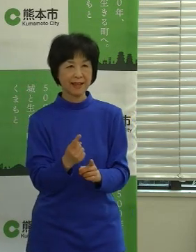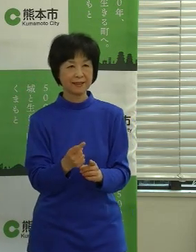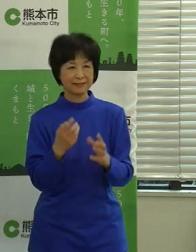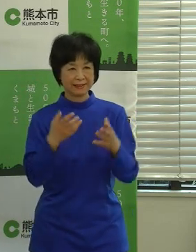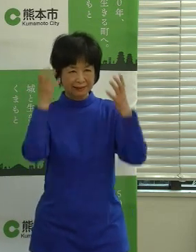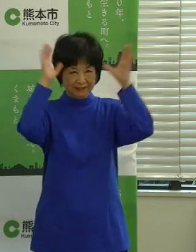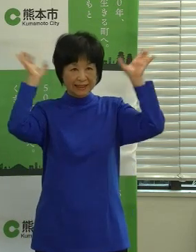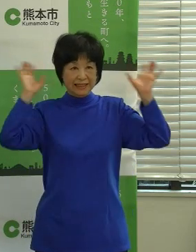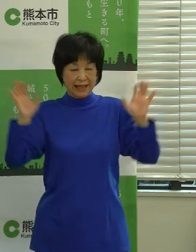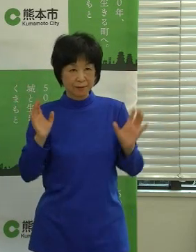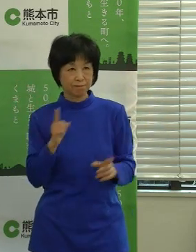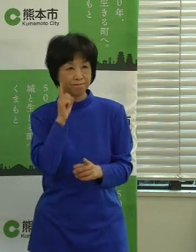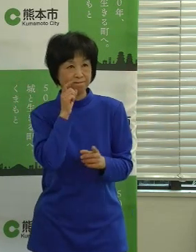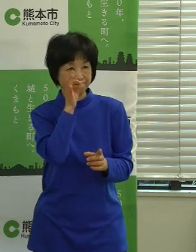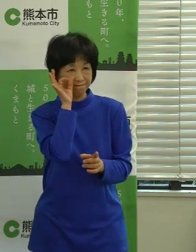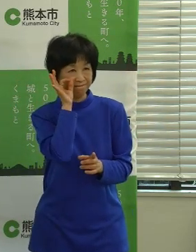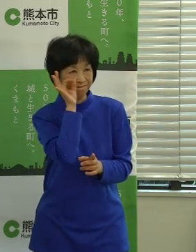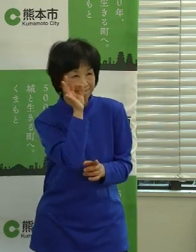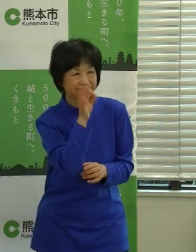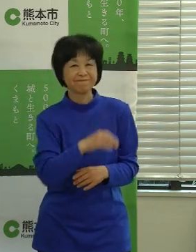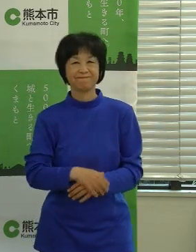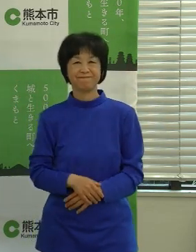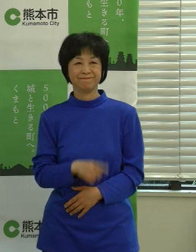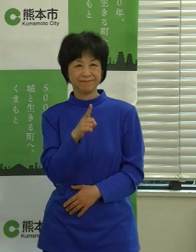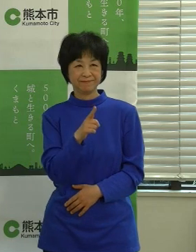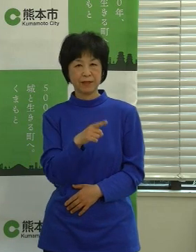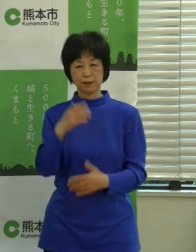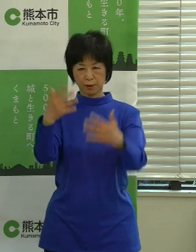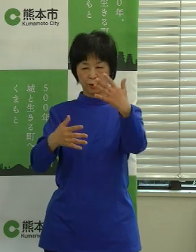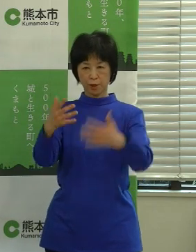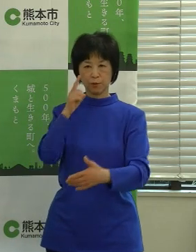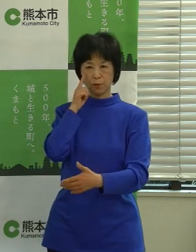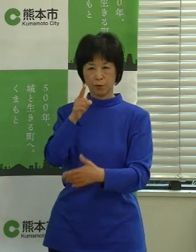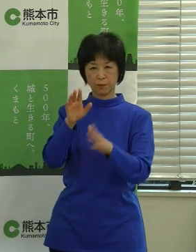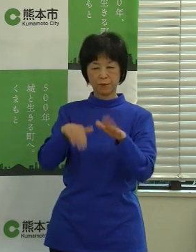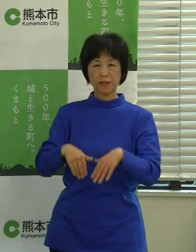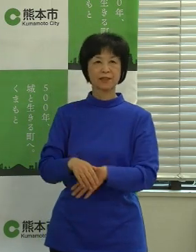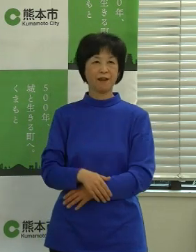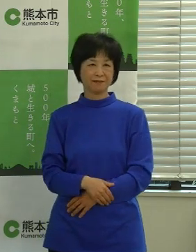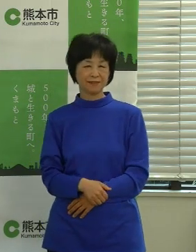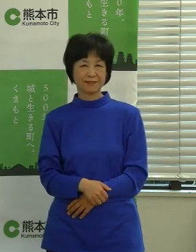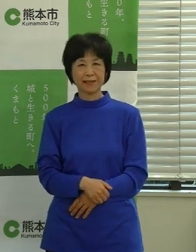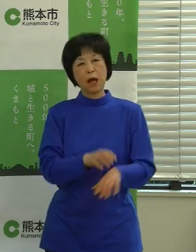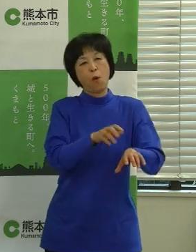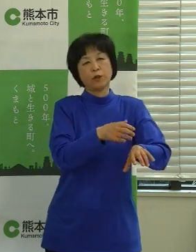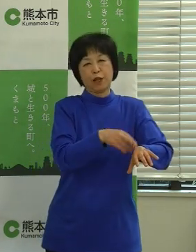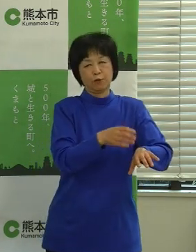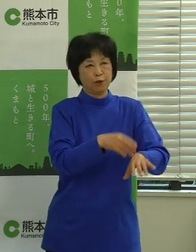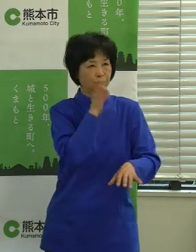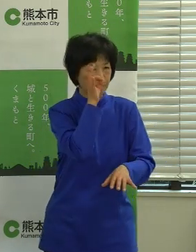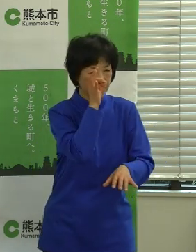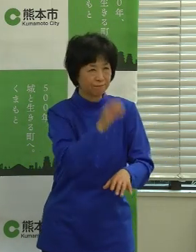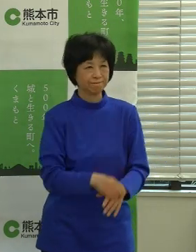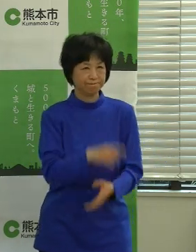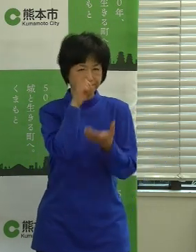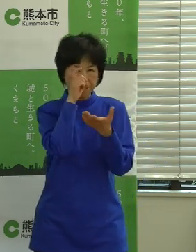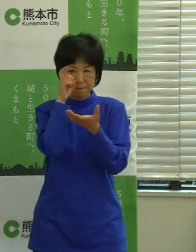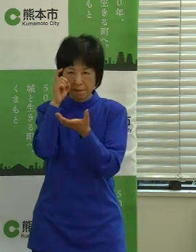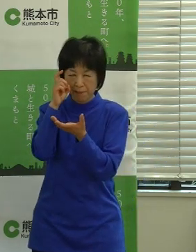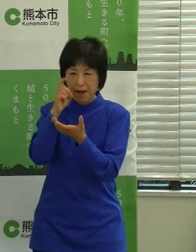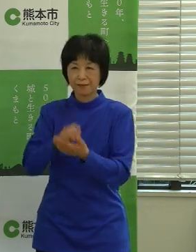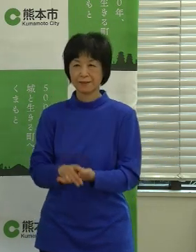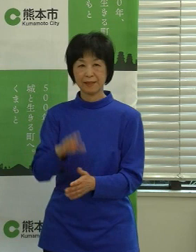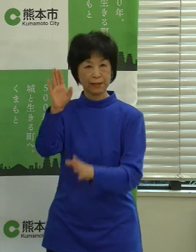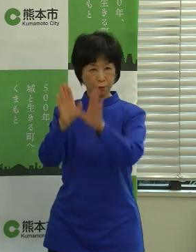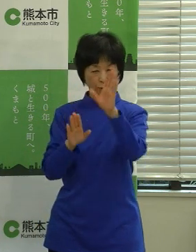ったりね、僕は映像で見ましたけど、やっぱああいう錦糸公を見に行ったり写真撮られたりしてる姿を見るとね、や